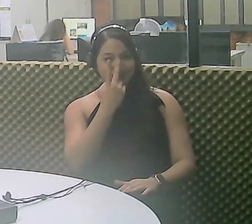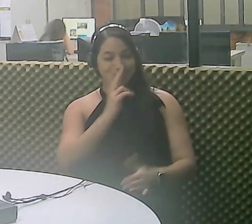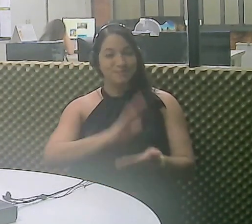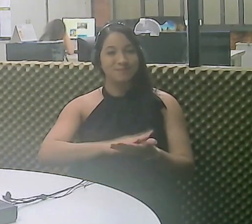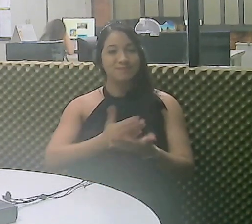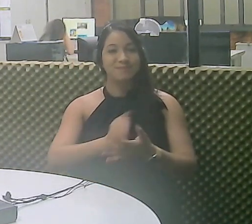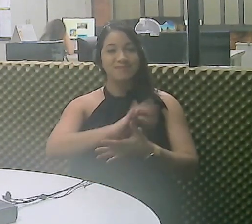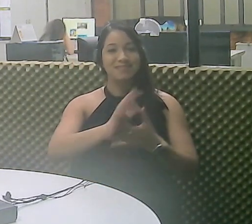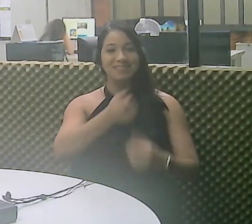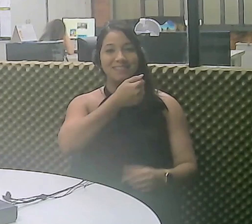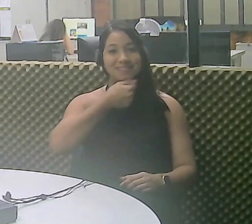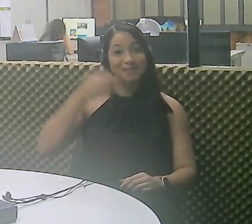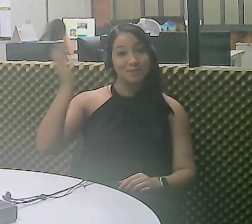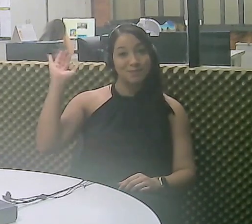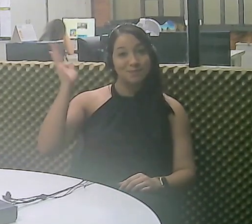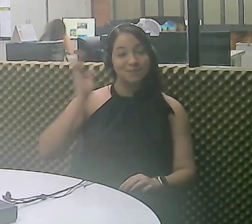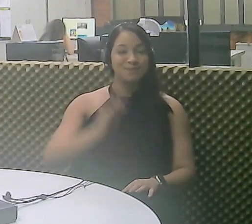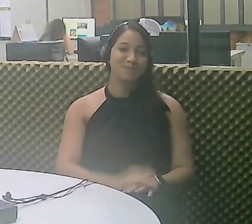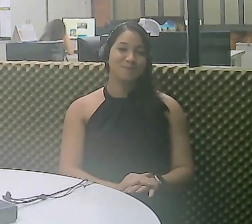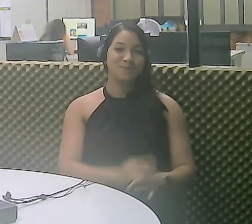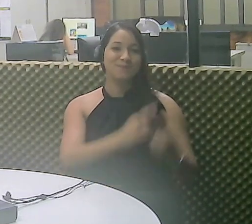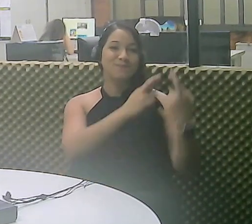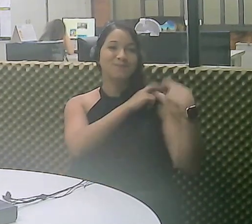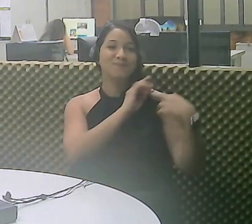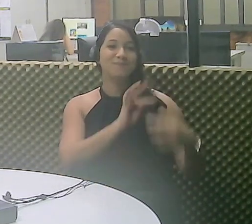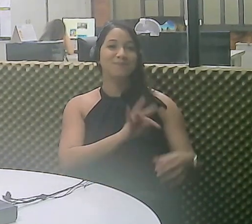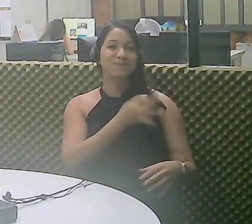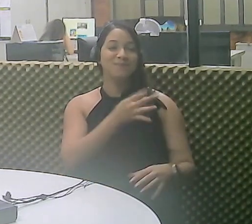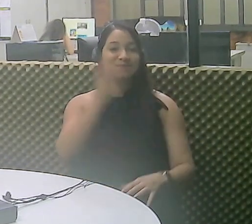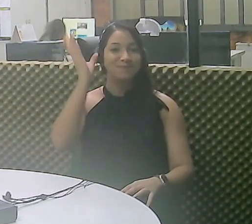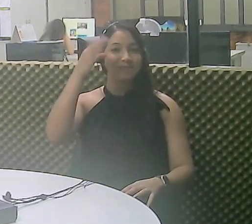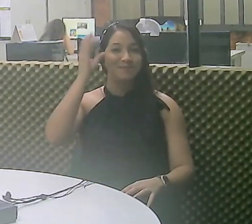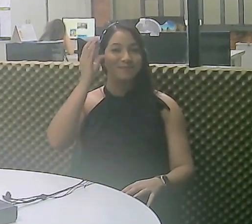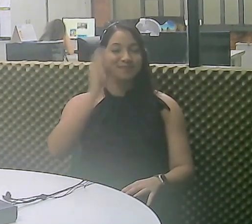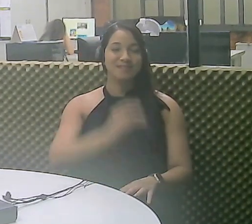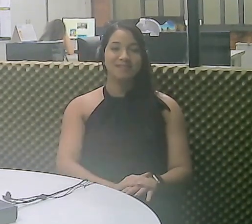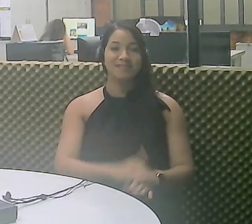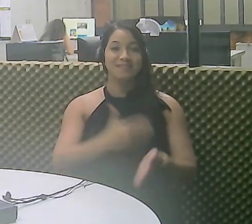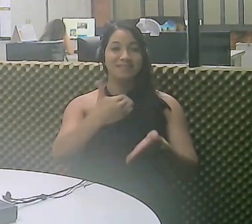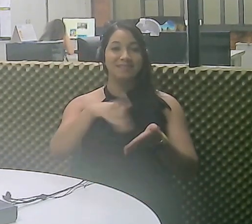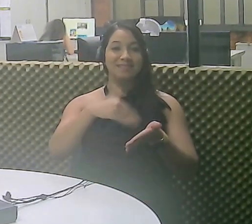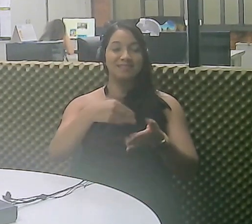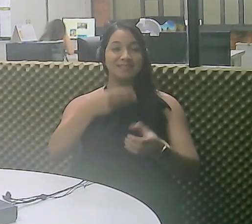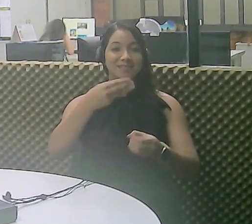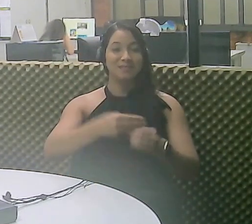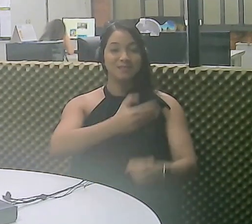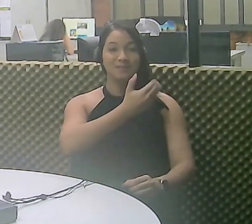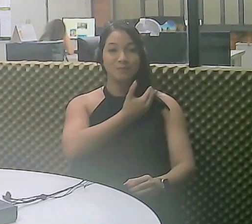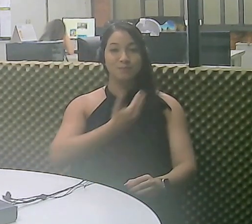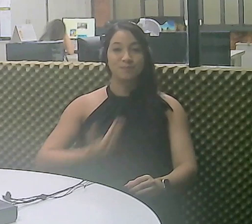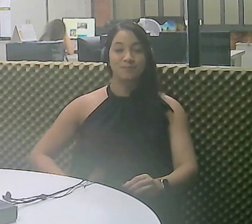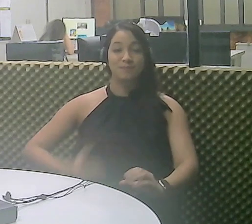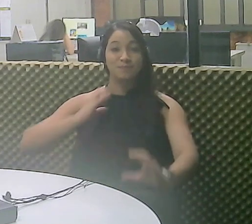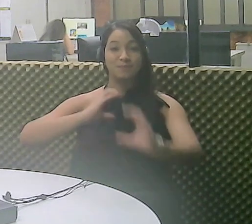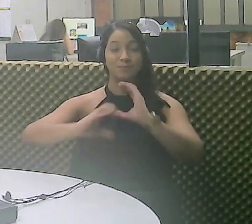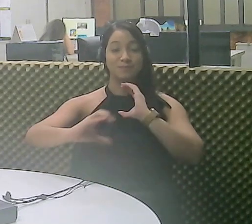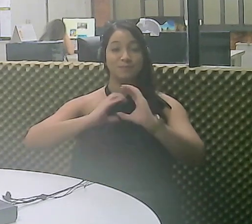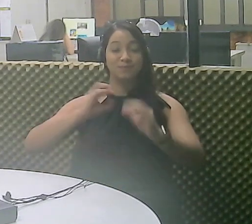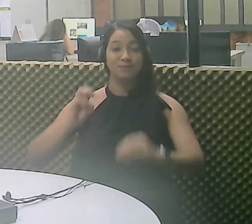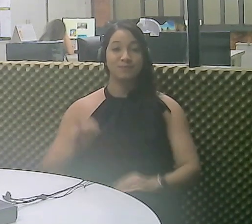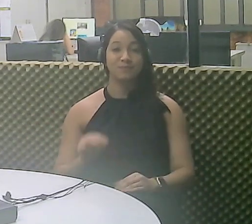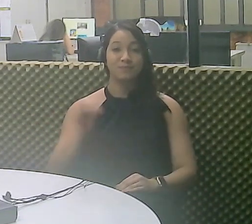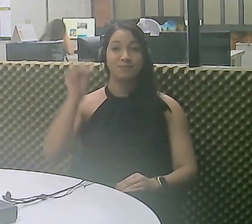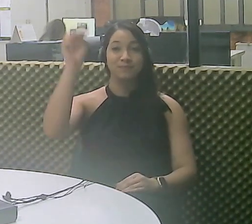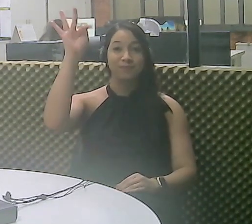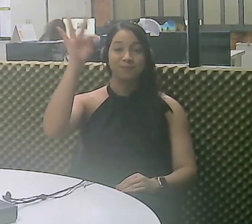Gianotti. Tradução em Libras, Amanda Valentim. Responsável técnico, Cristiano Silva. Secretário Municipal de Governo e